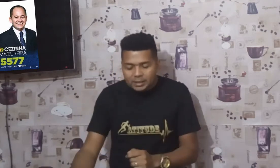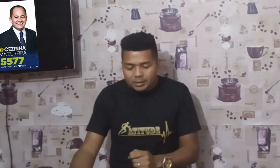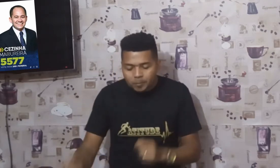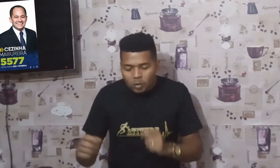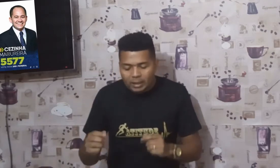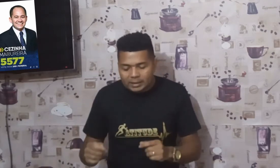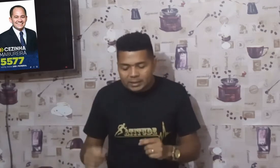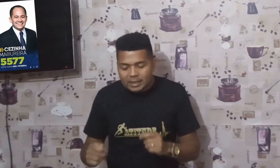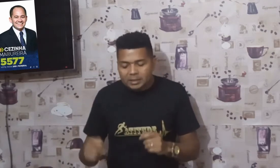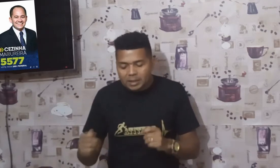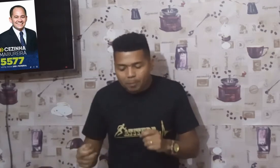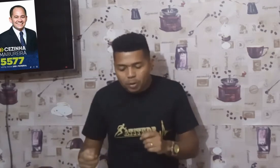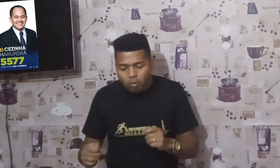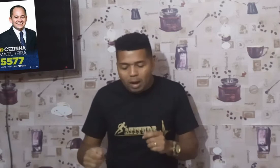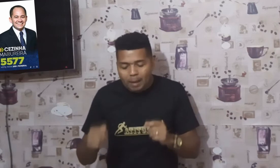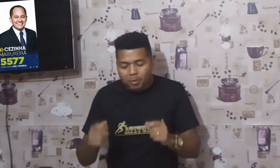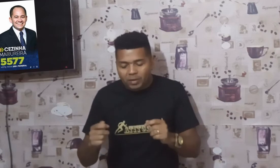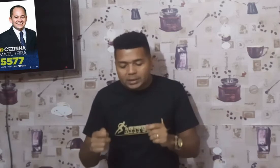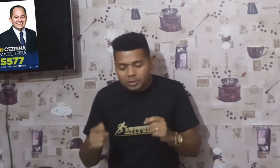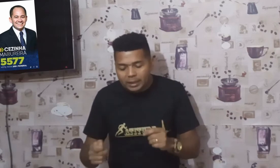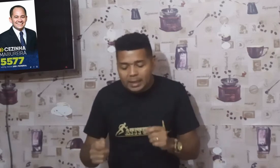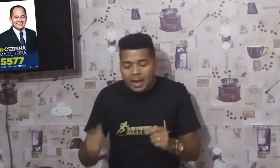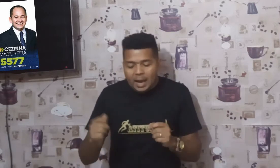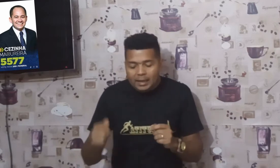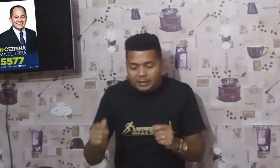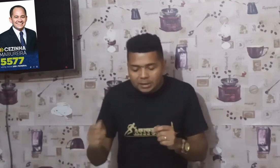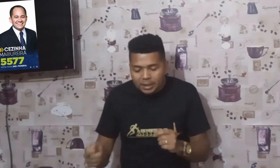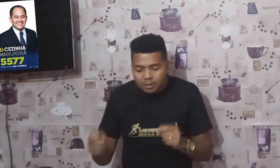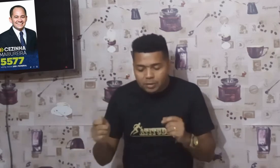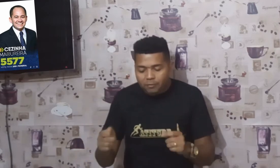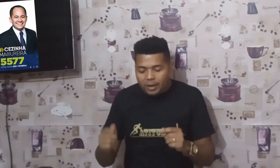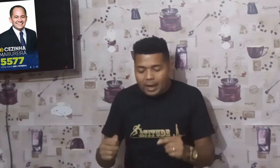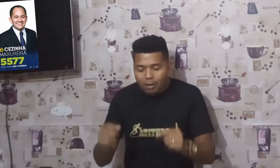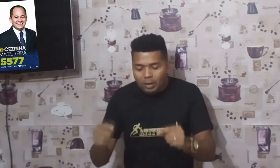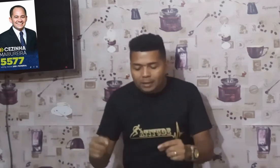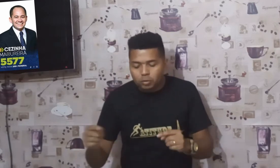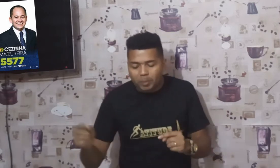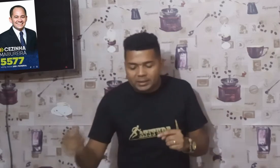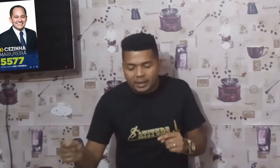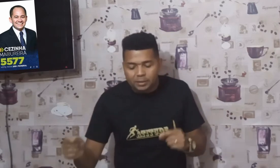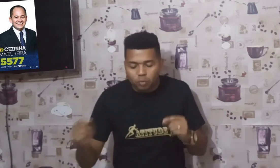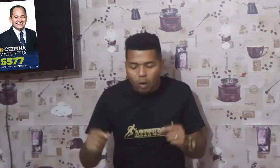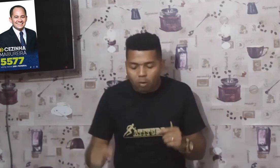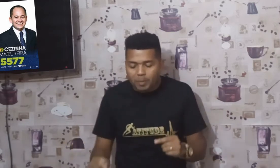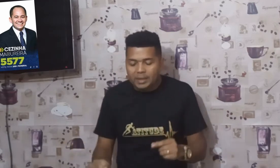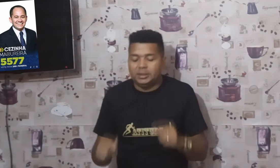parturientes, com a necessidade de apoio, com a aprovação de lei, além de direito de ficar ao lado do paciente. O acompanhante